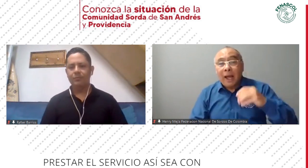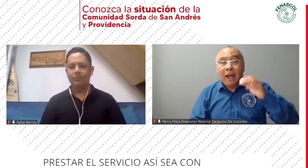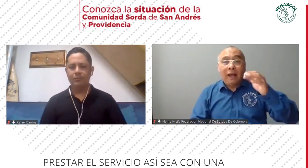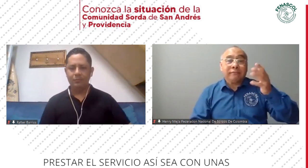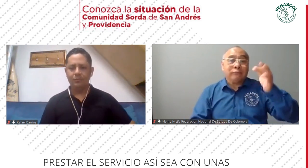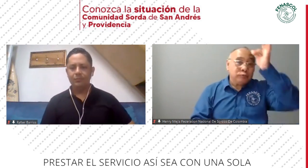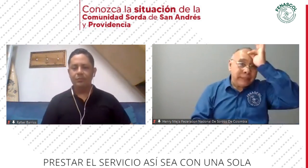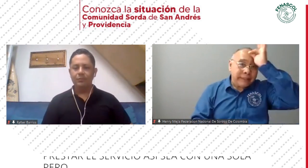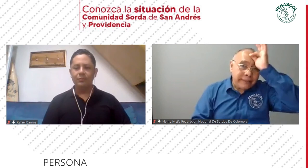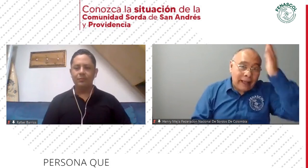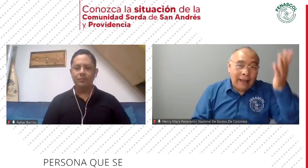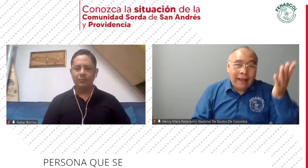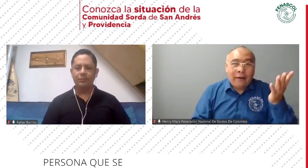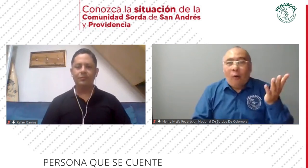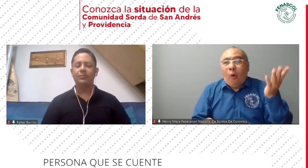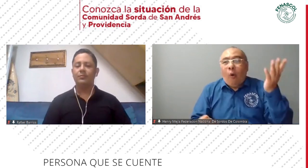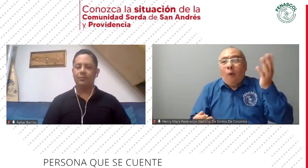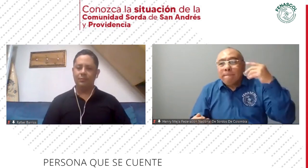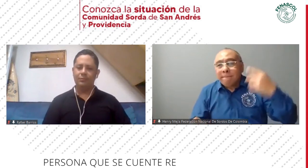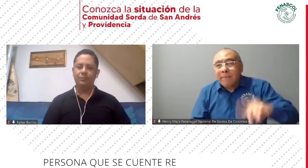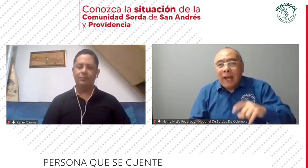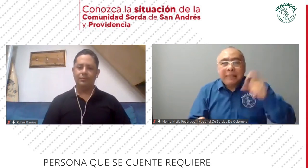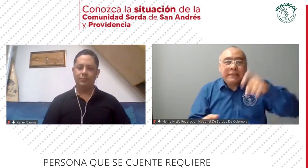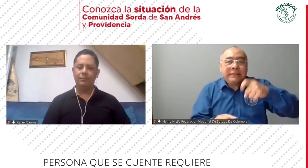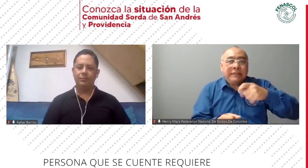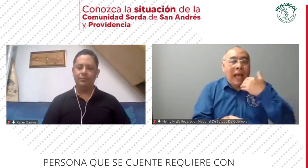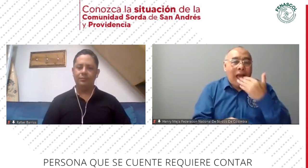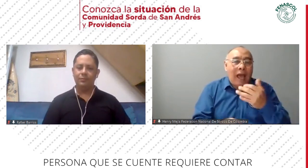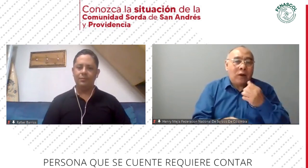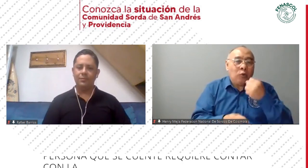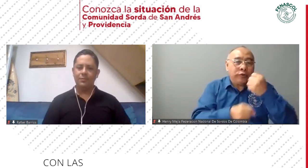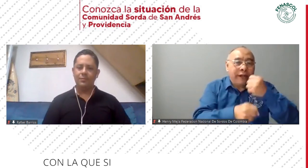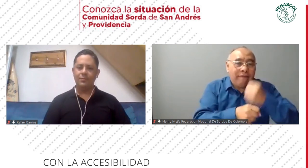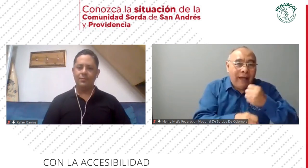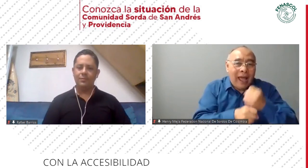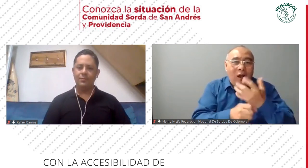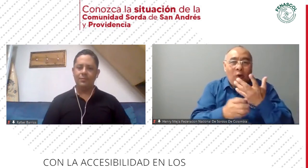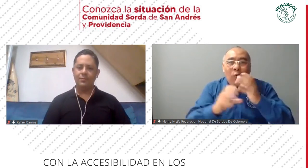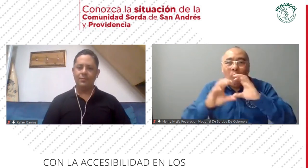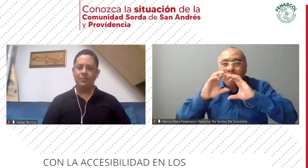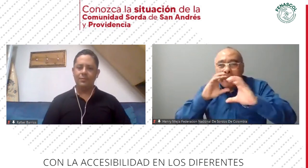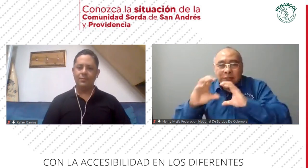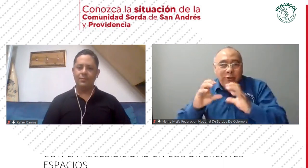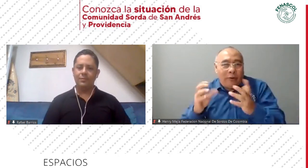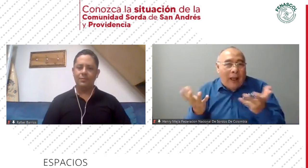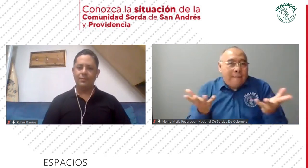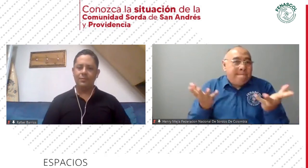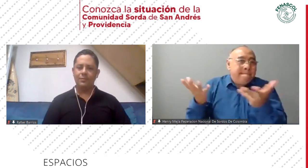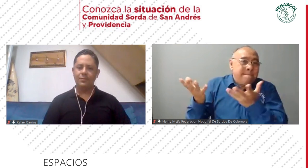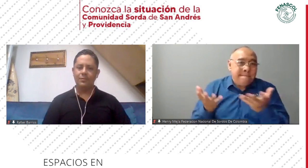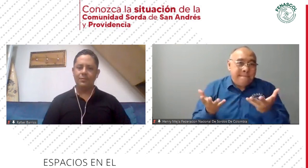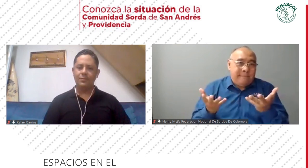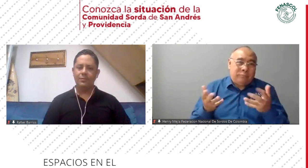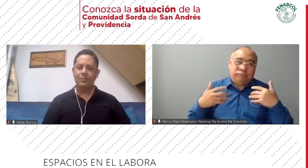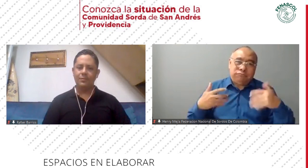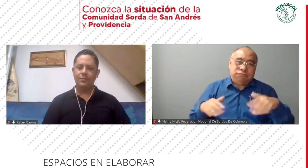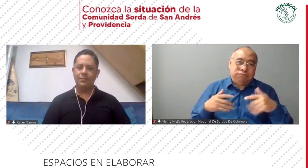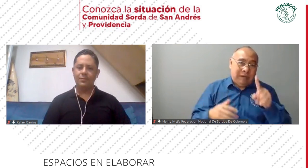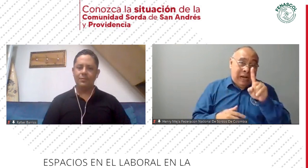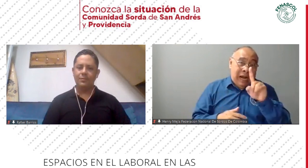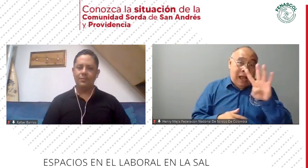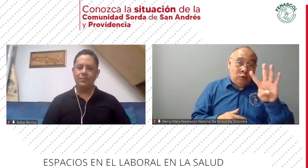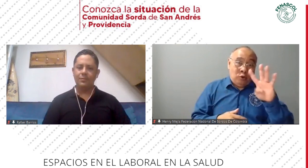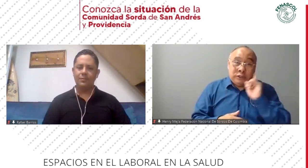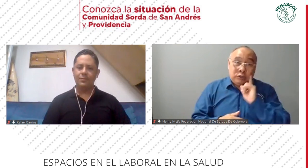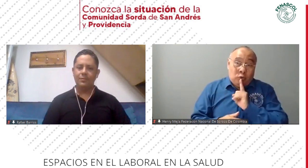con una sola persona que se cuente requiere contar con la accesibilidad en los diferentes espacios en el laboral en